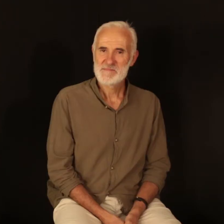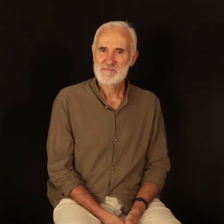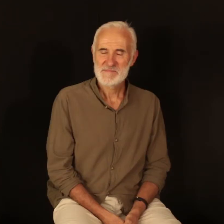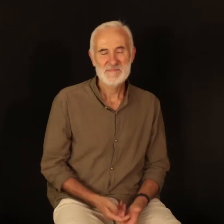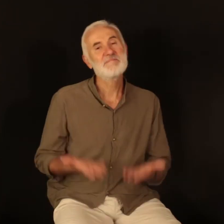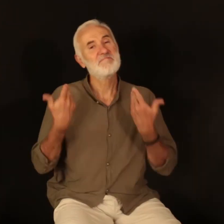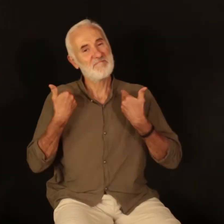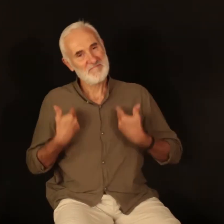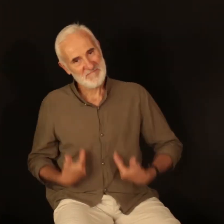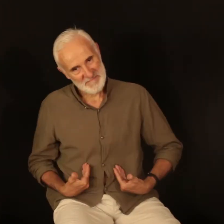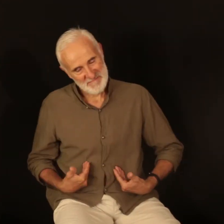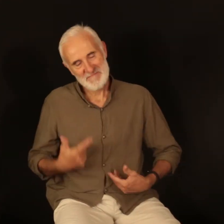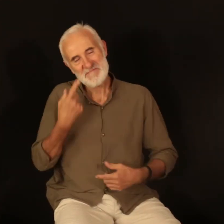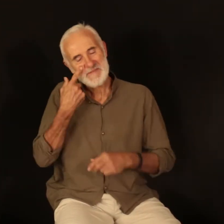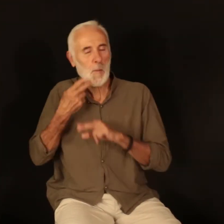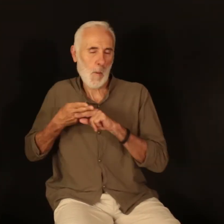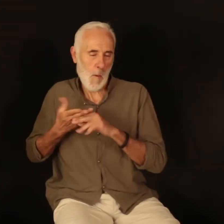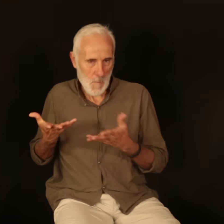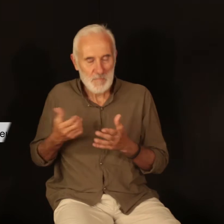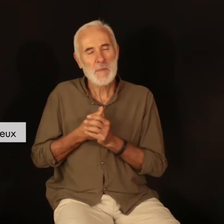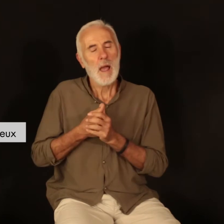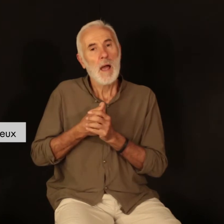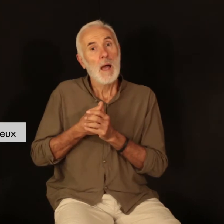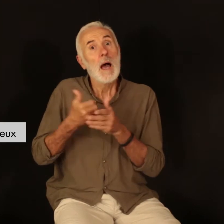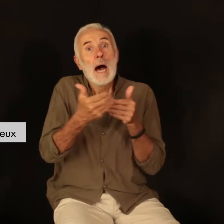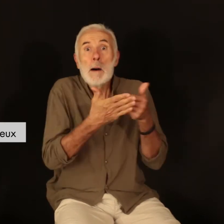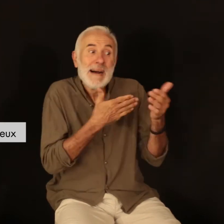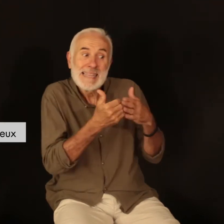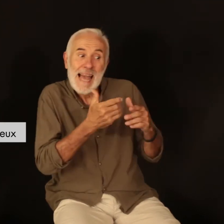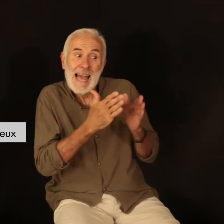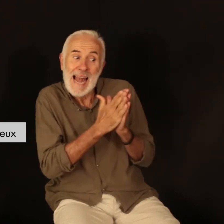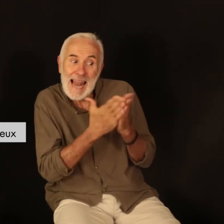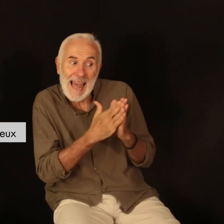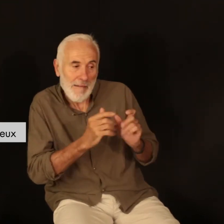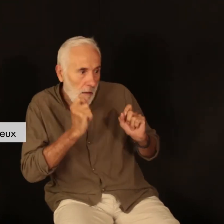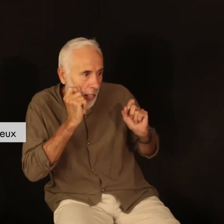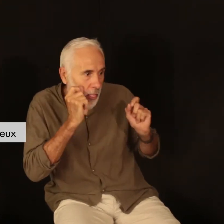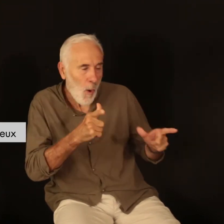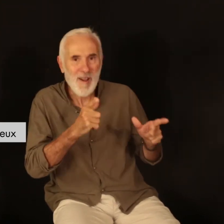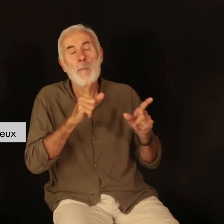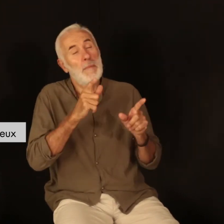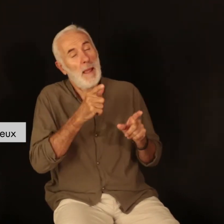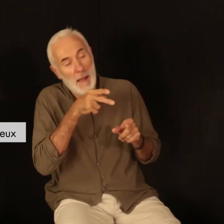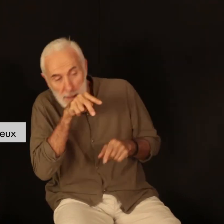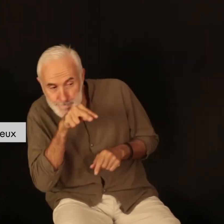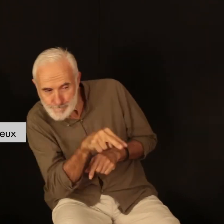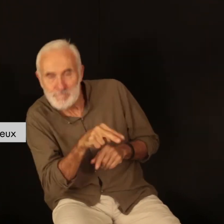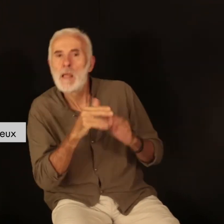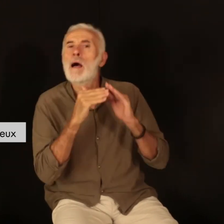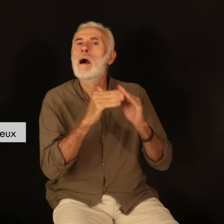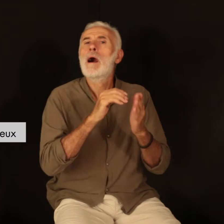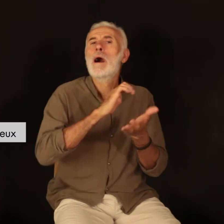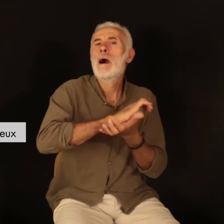Je m'appelle Élise Bétremieux. J'ai découvert les métiers du livre et notamment de l'édition indépendante pendant mes études de lettres à